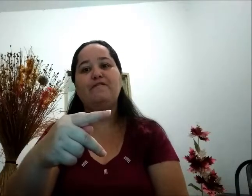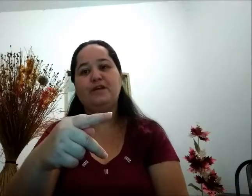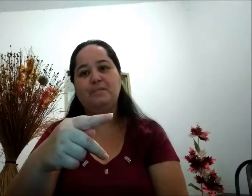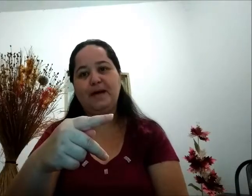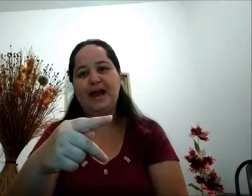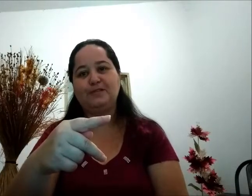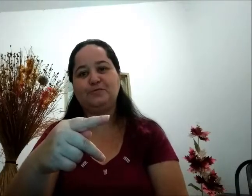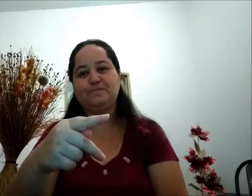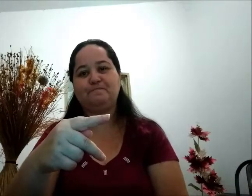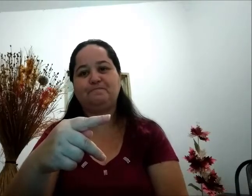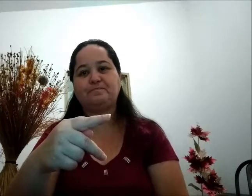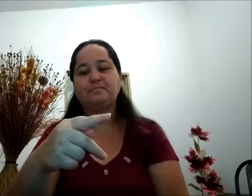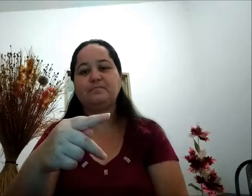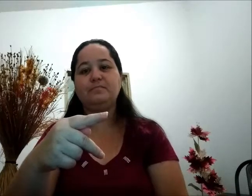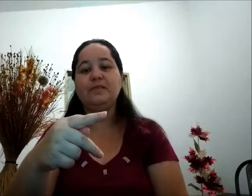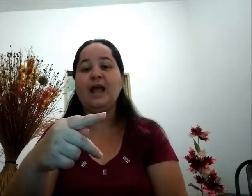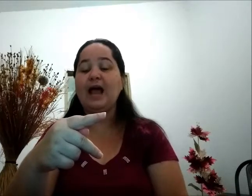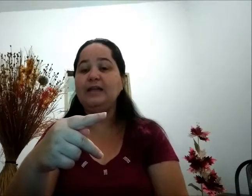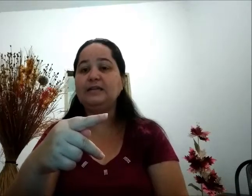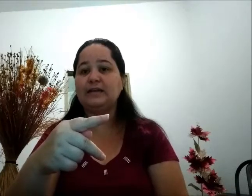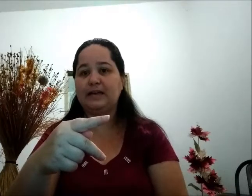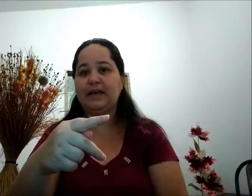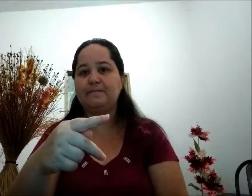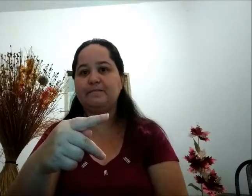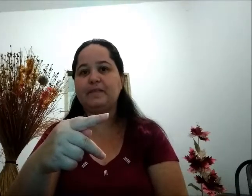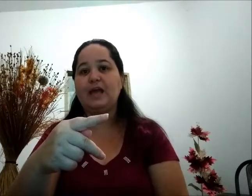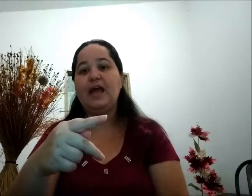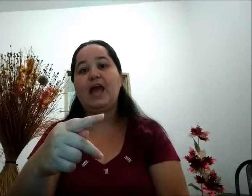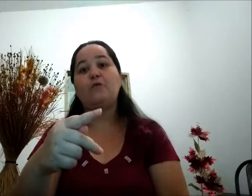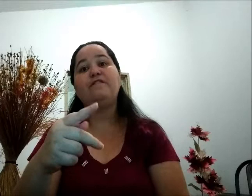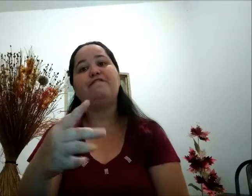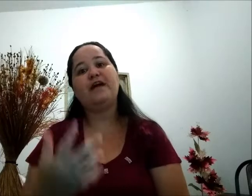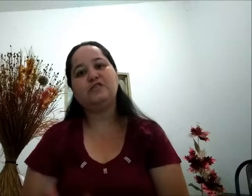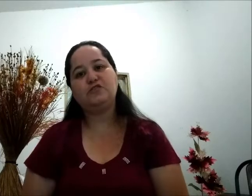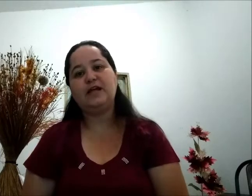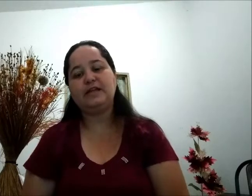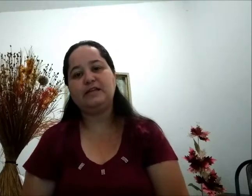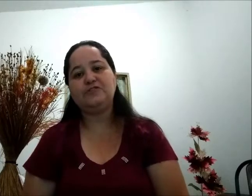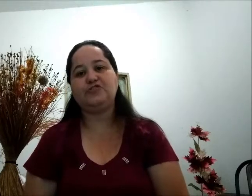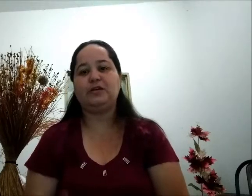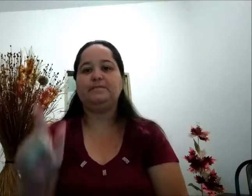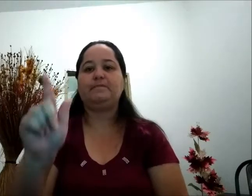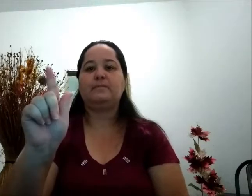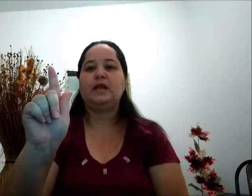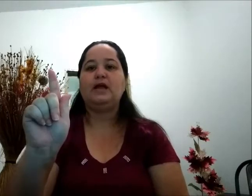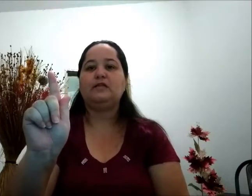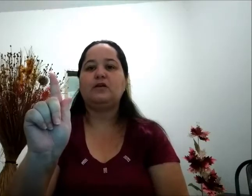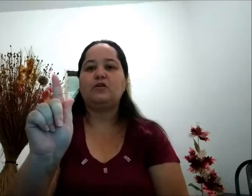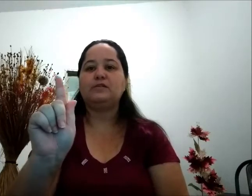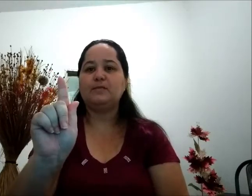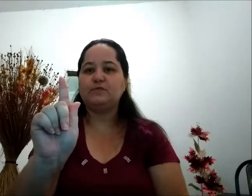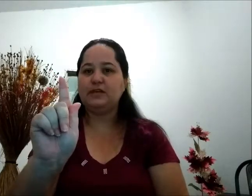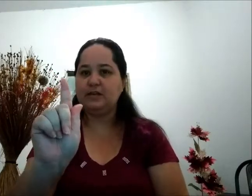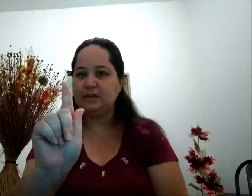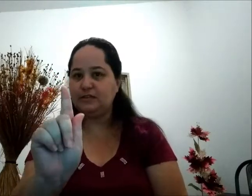fica parado. A letra Q é o inverso da letra G. Então, nós temos aqui